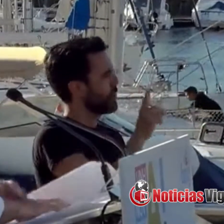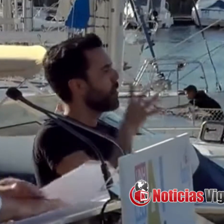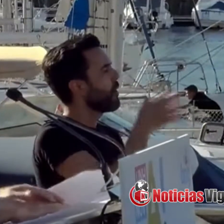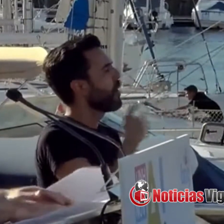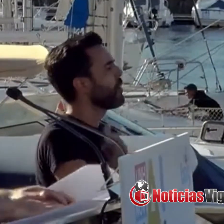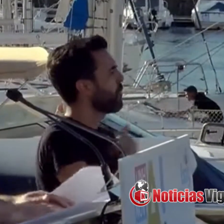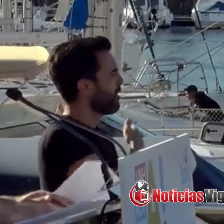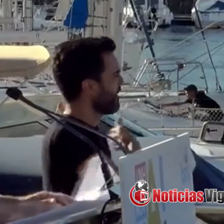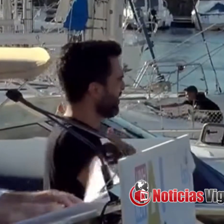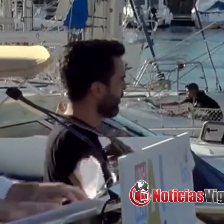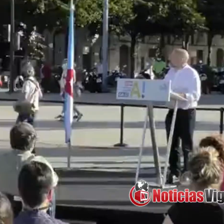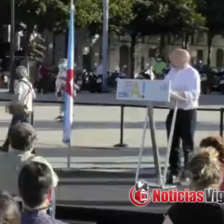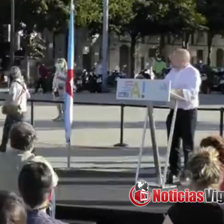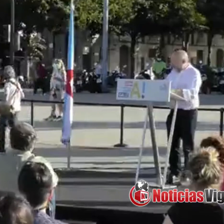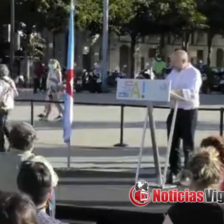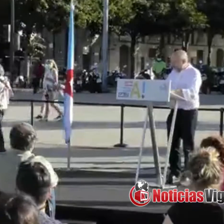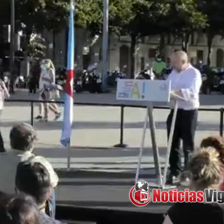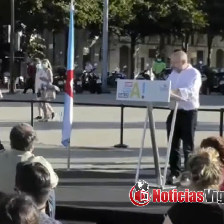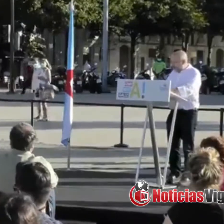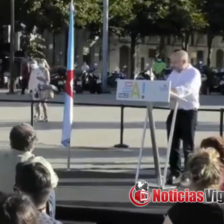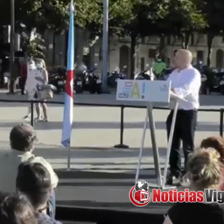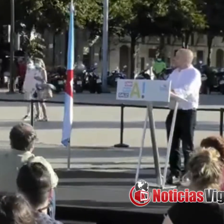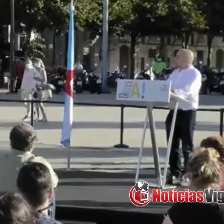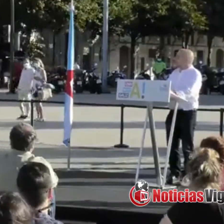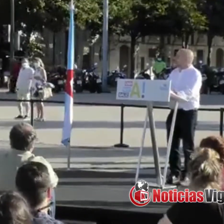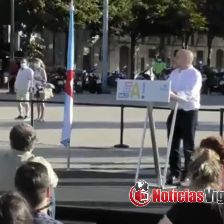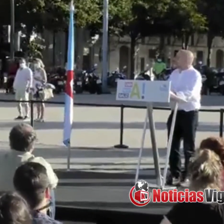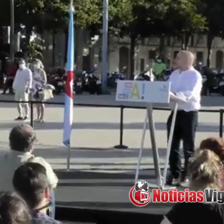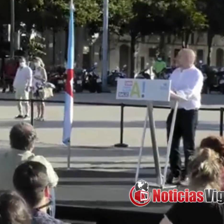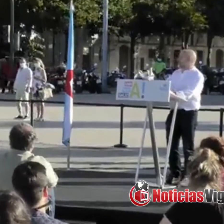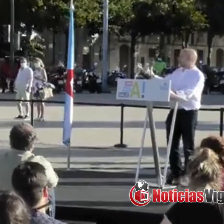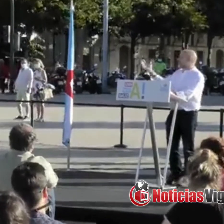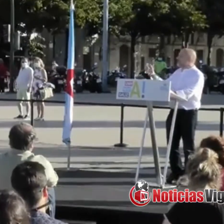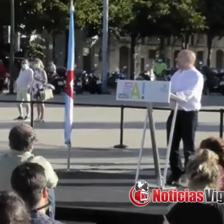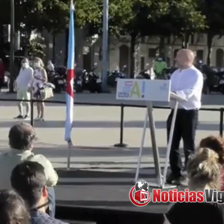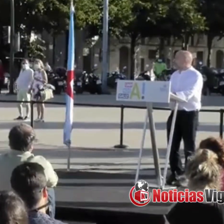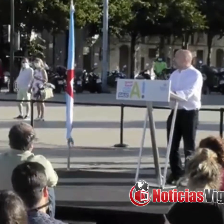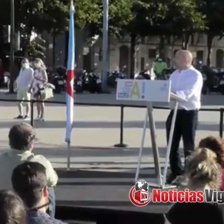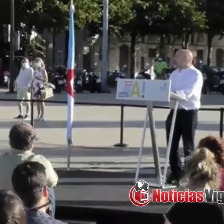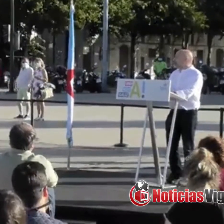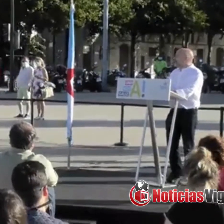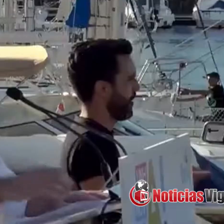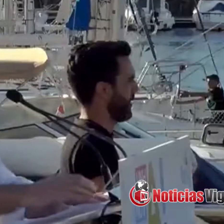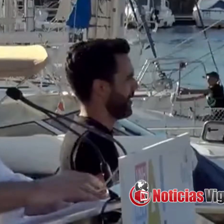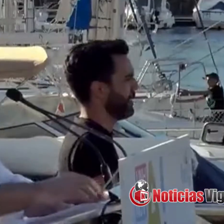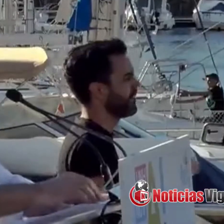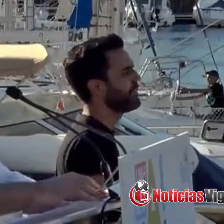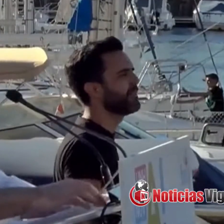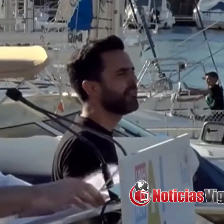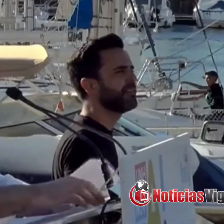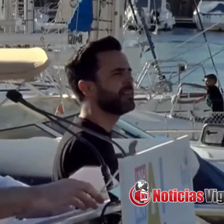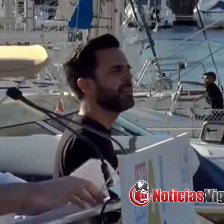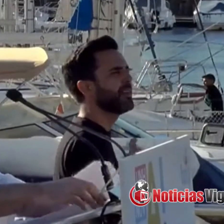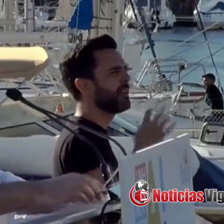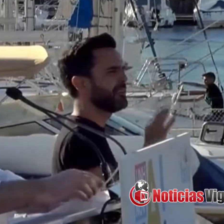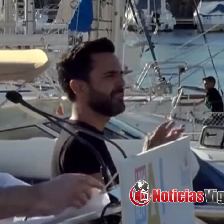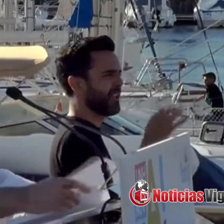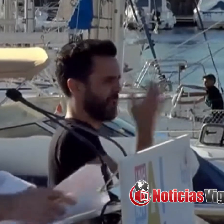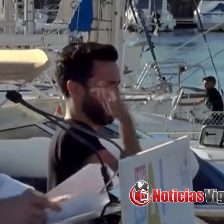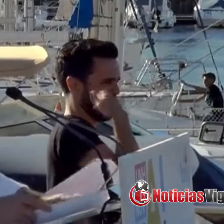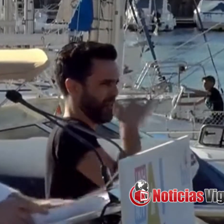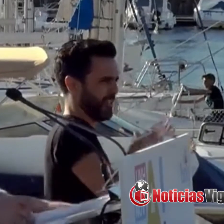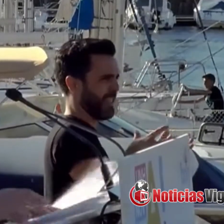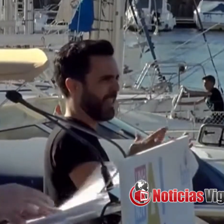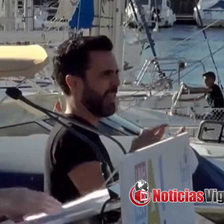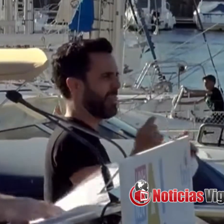feito, houbo moitas oportunidades ao longo dos últimos tempos e non o fixeron. Reparade que o outro día aínda no debate, supoño que